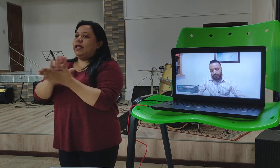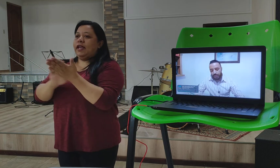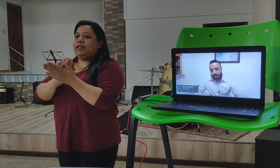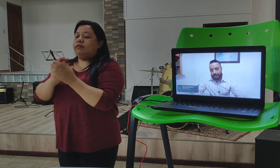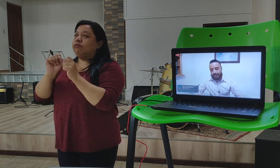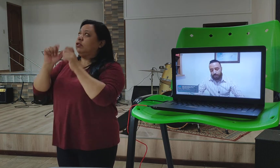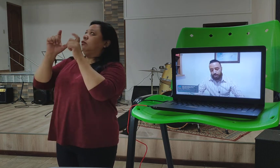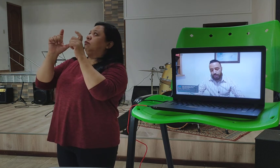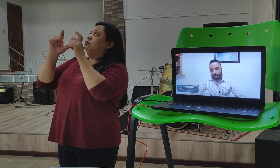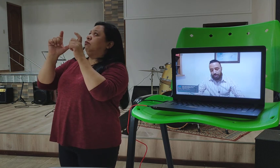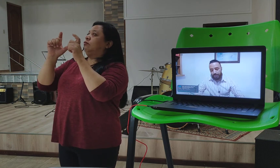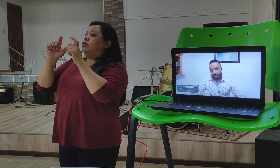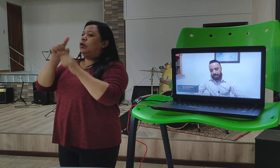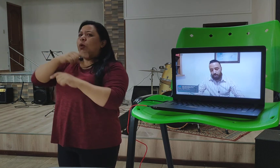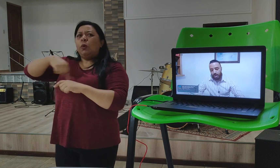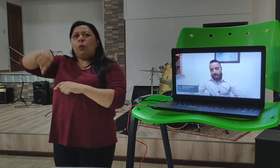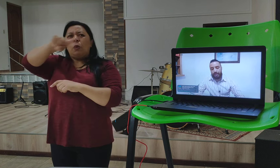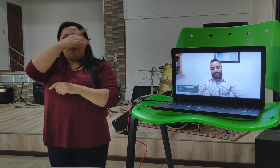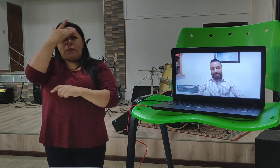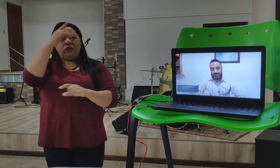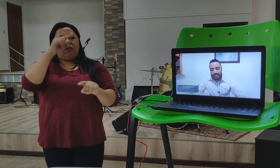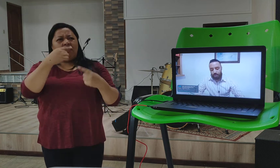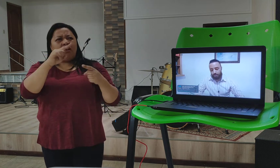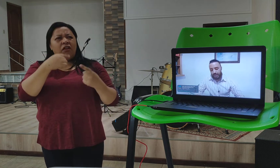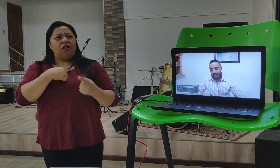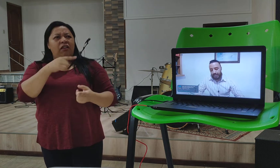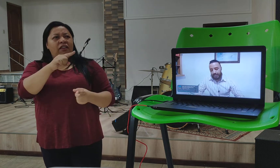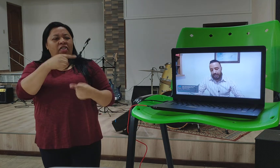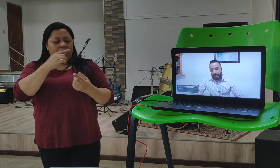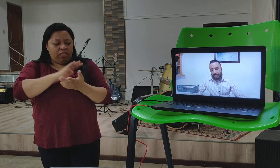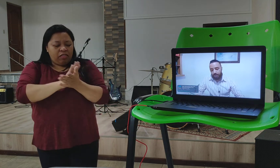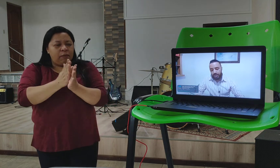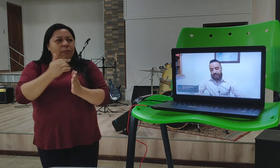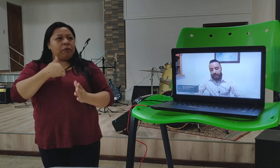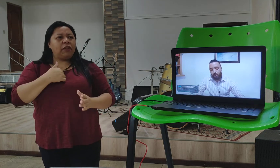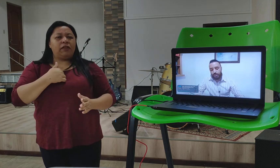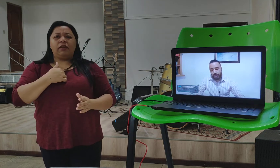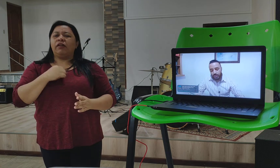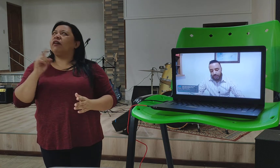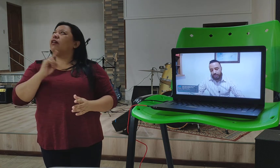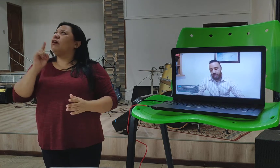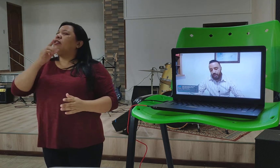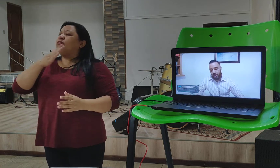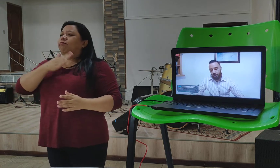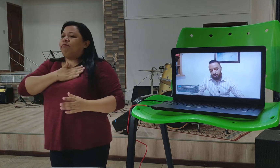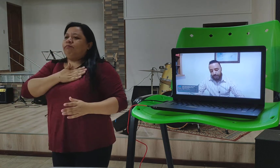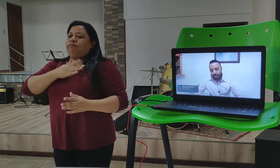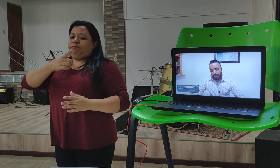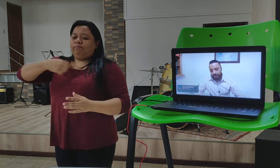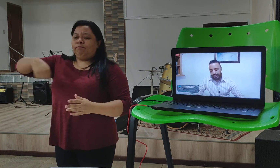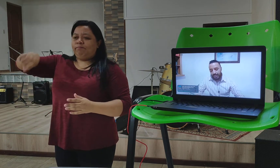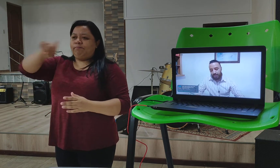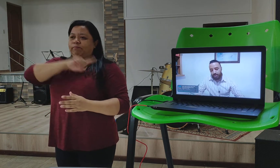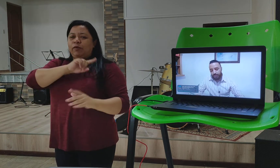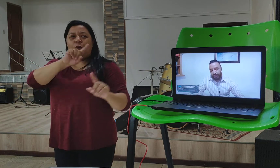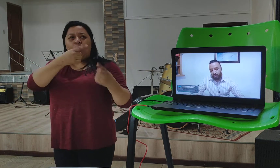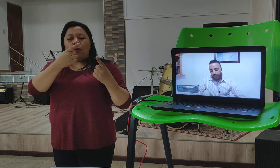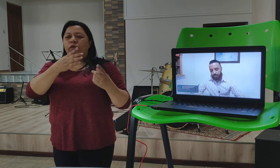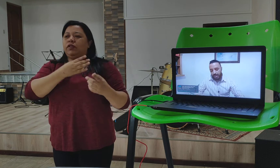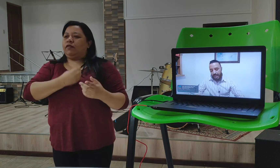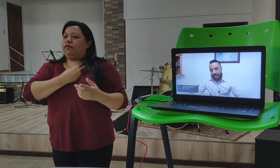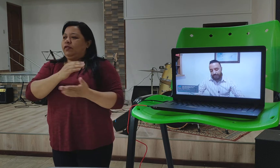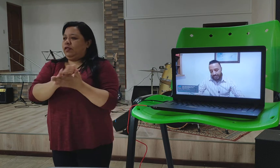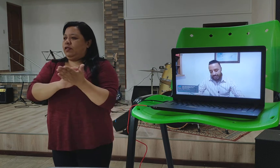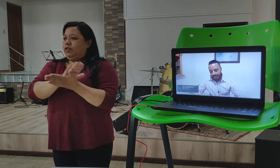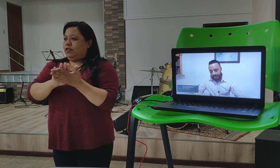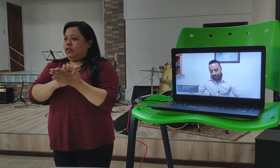não diga o meu inimigo, prevaleci contra ele, e não se regozijem os meus adversários, vindo